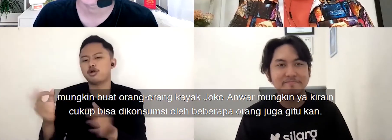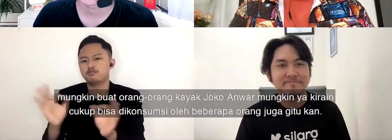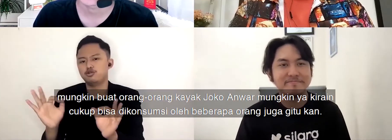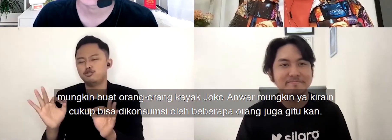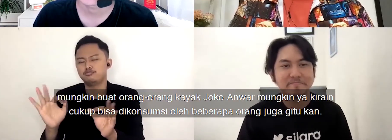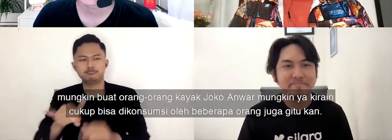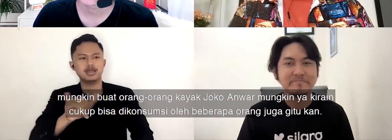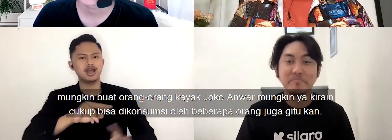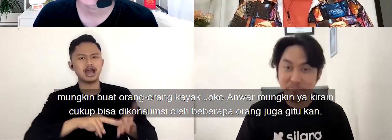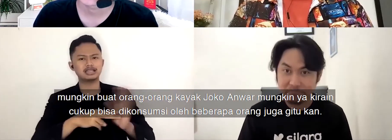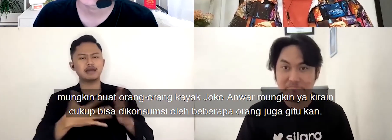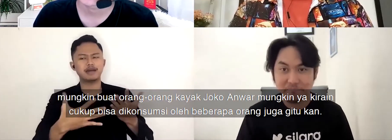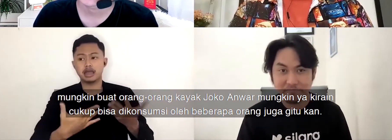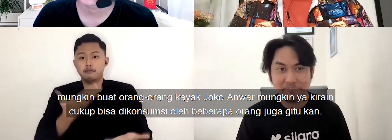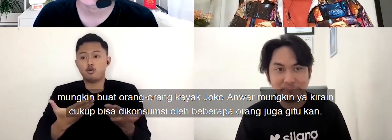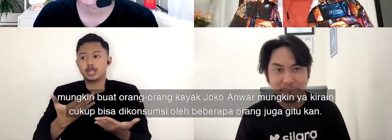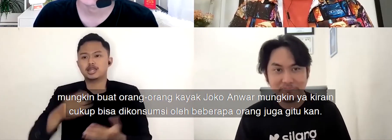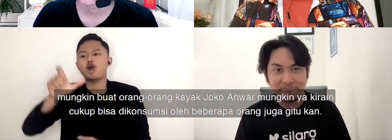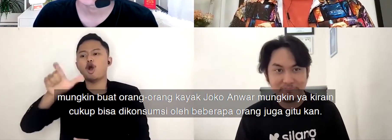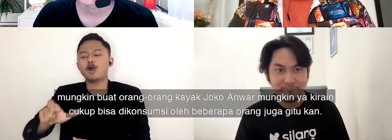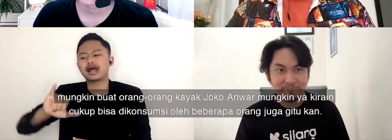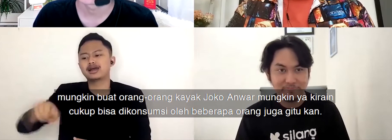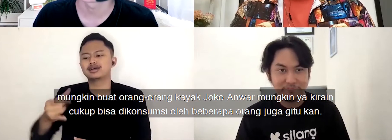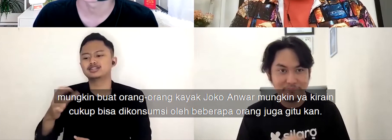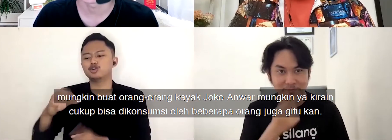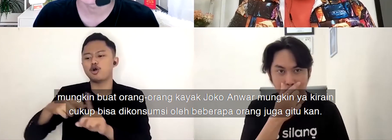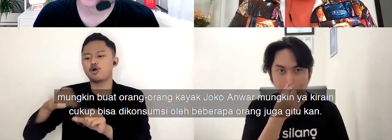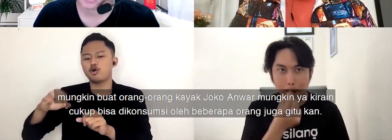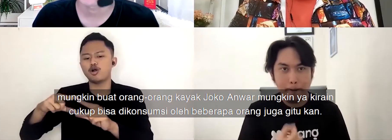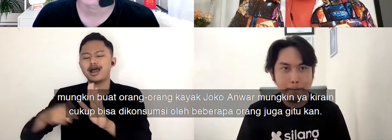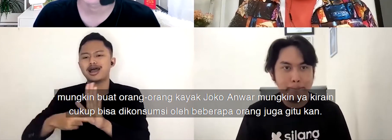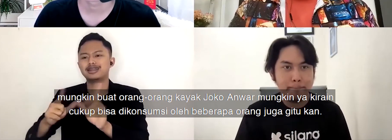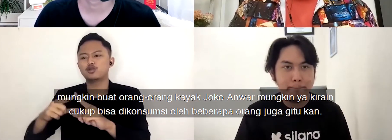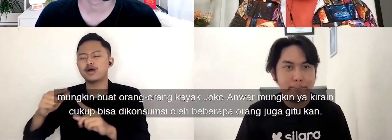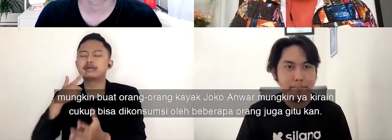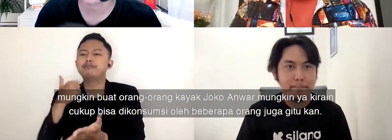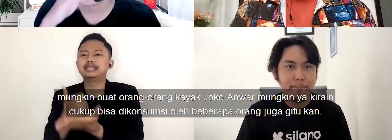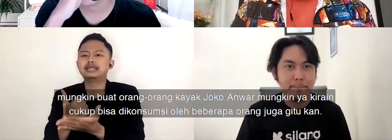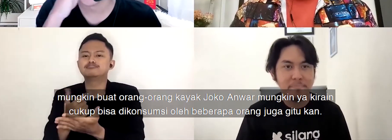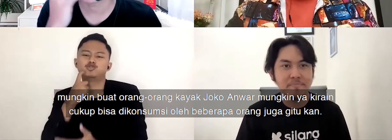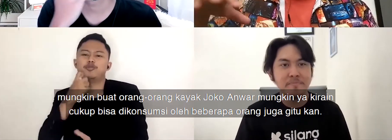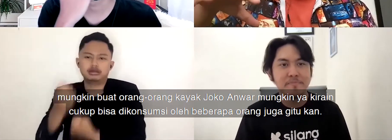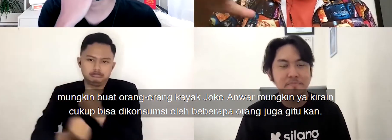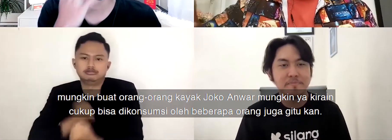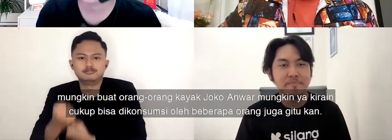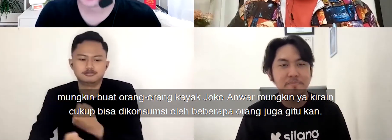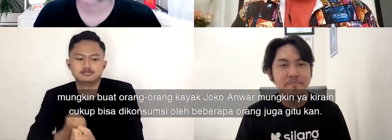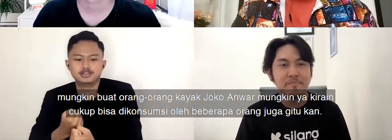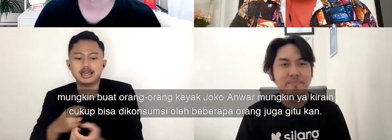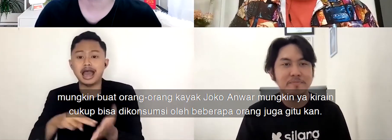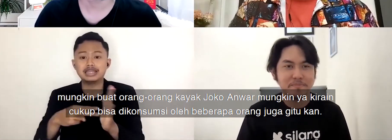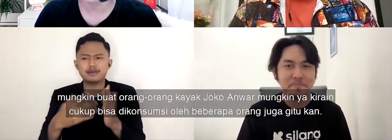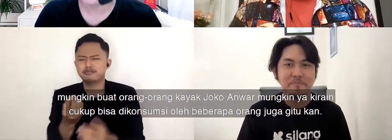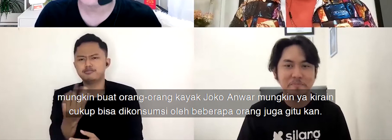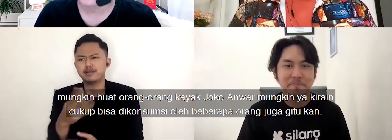mungkin buat orang-orang kaya Jagoan saya bisa kirim memang bisa dikonsumsi oleh beberapa